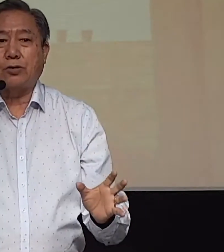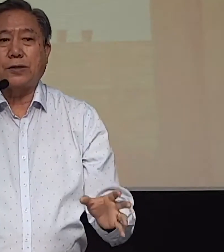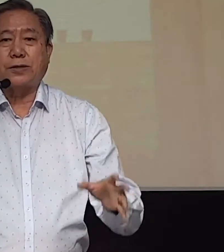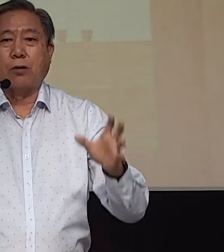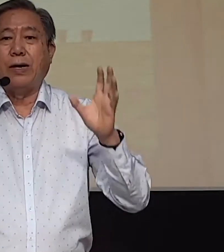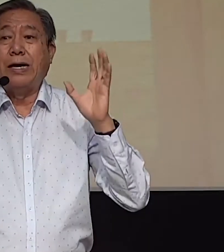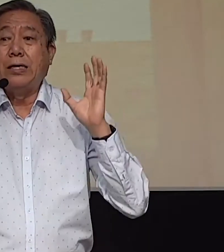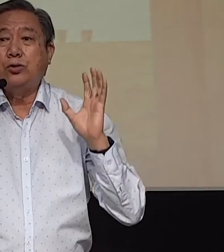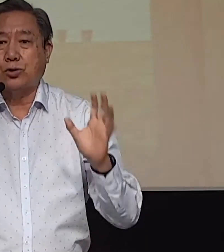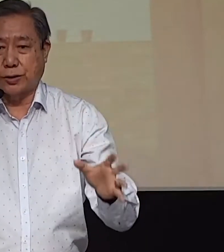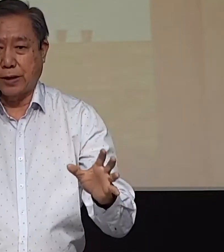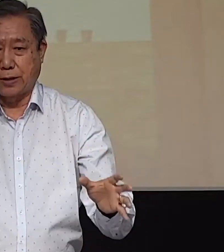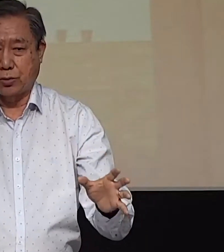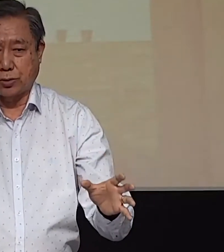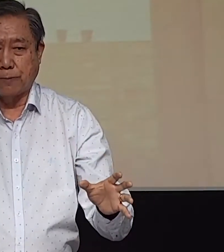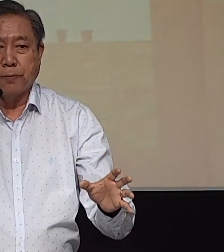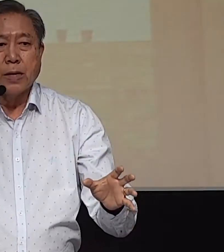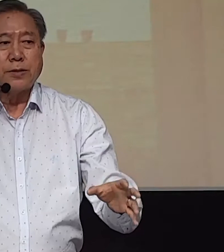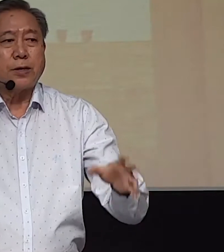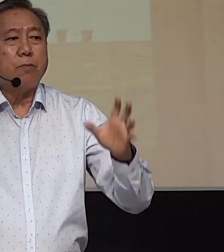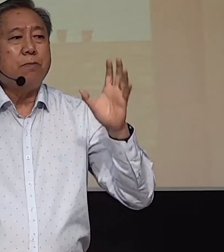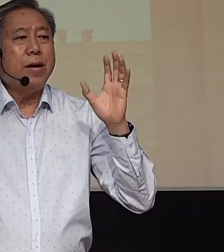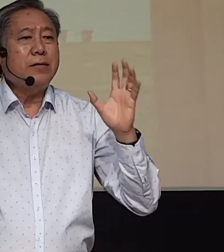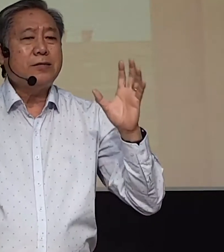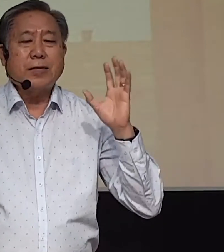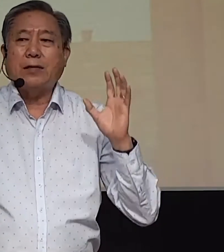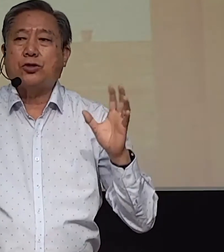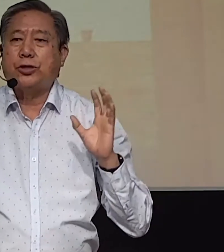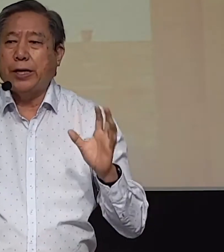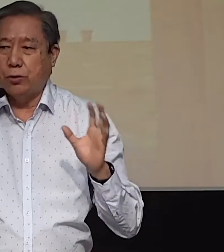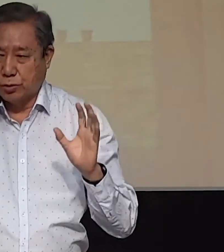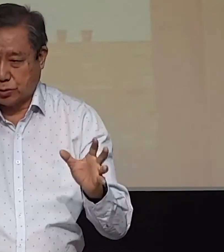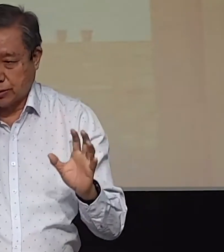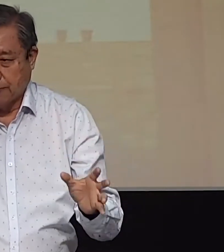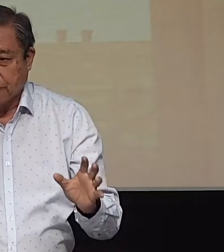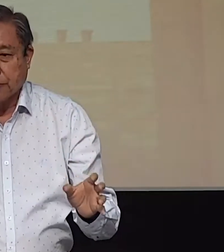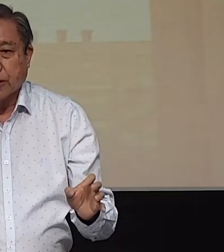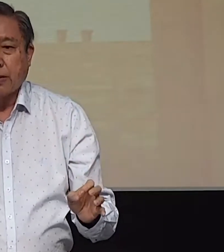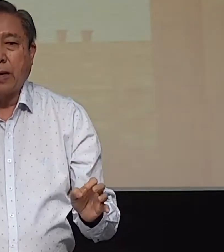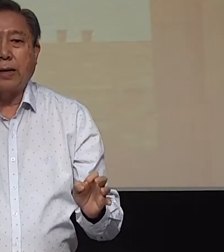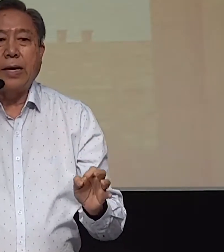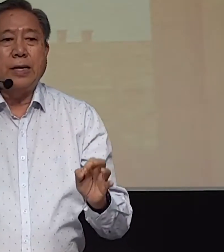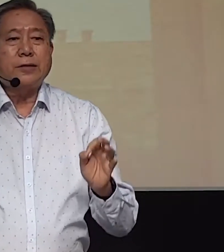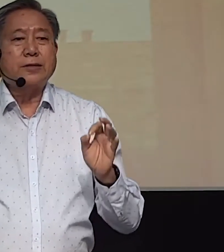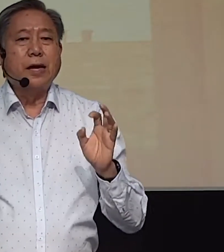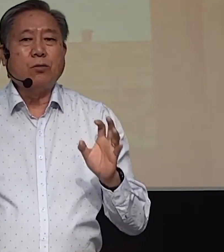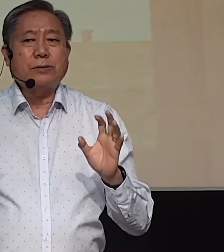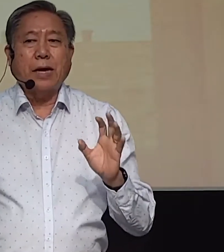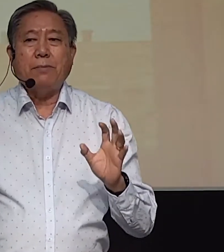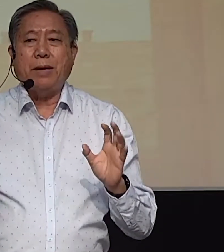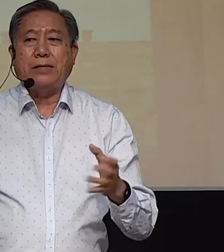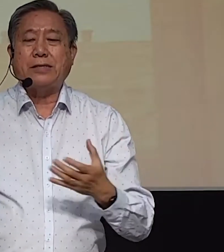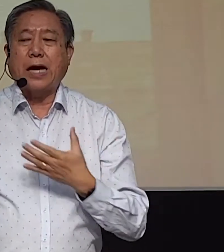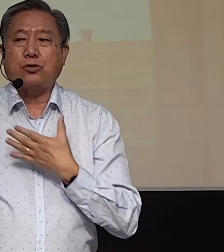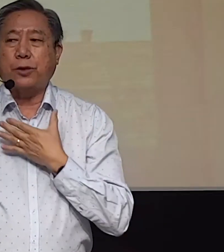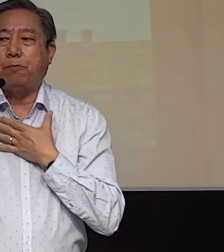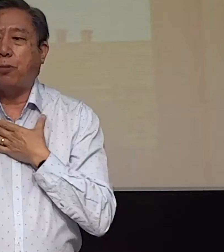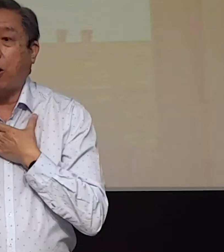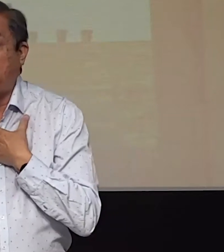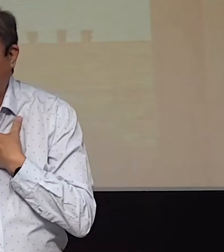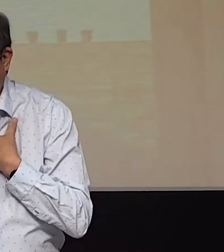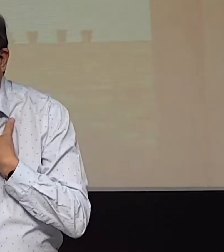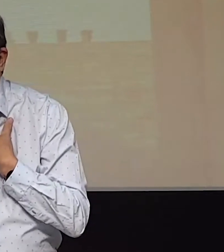da igreja são anjos da igreja, são mensageiros, né? Eles não têm